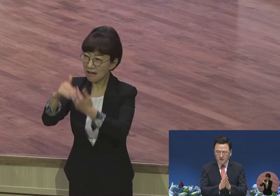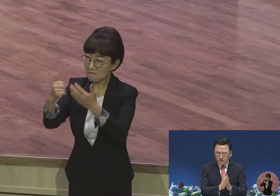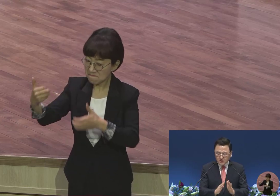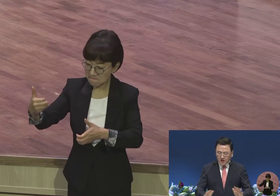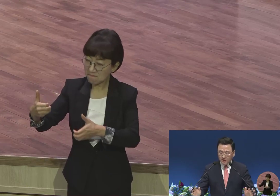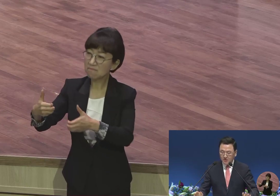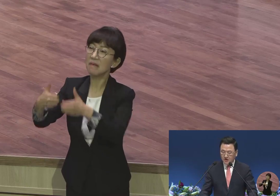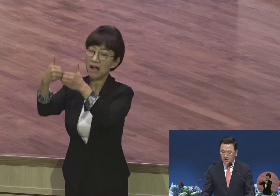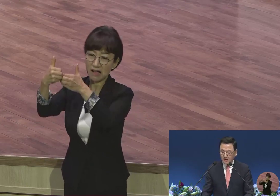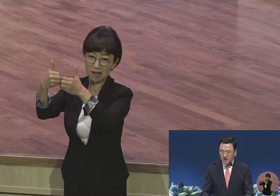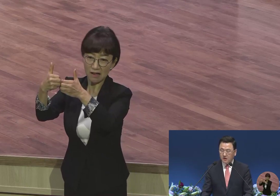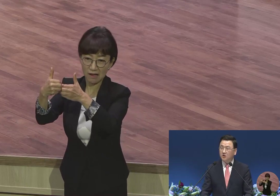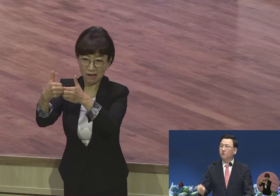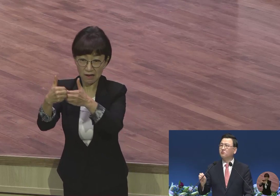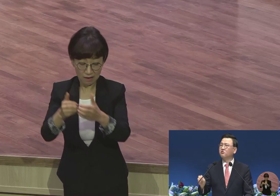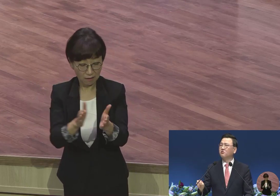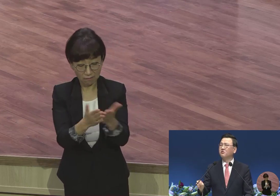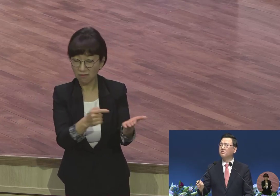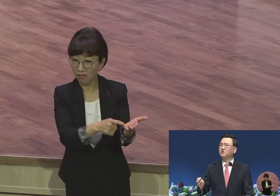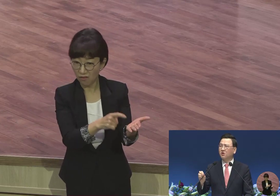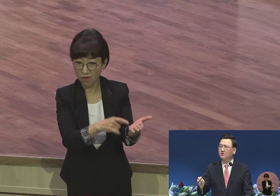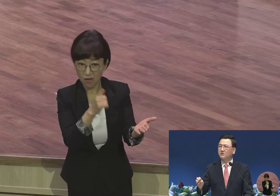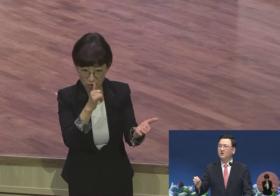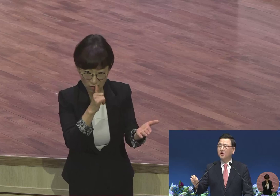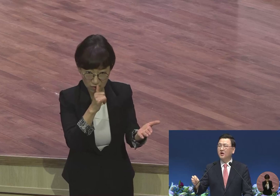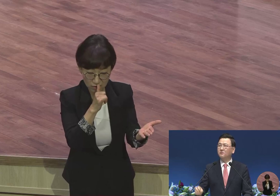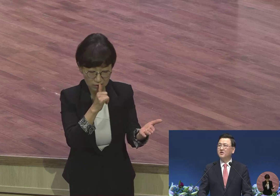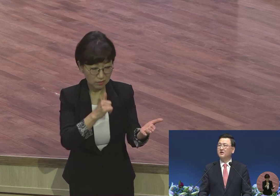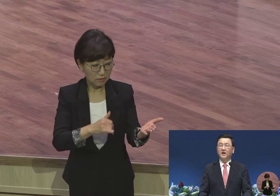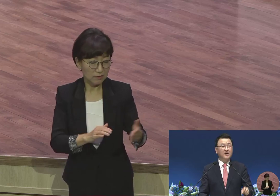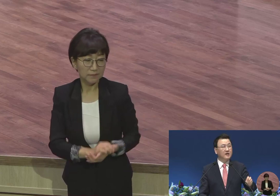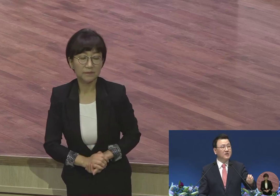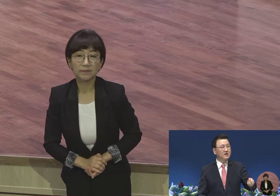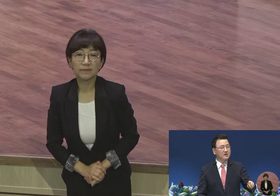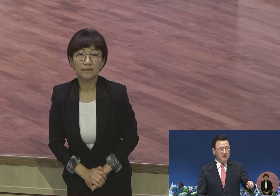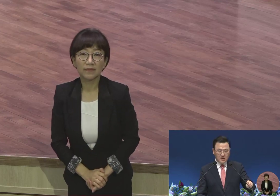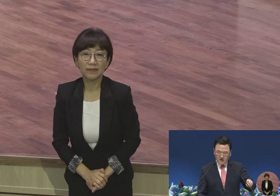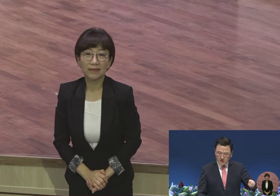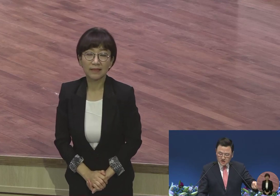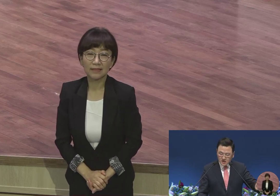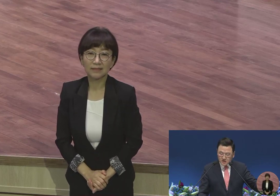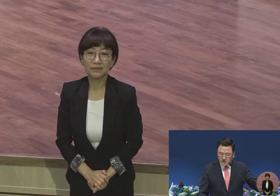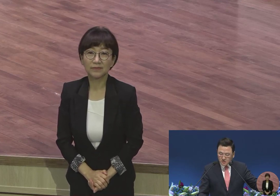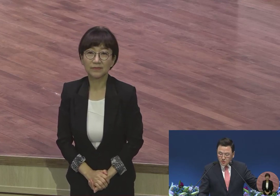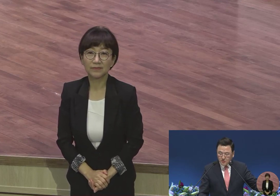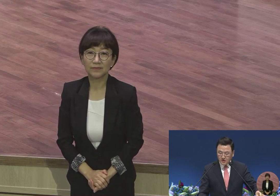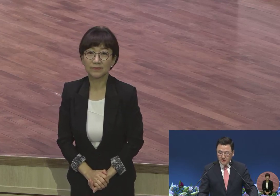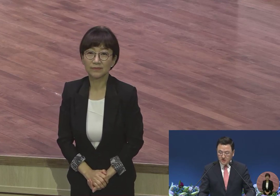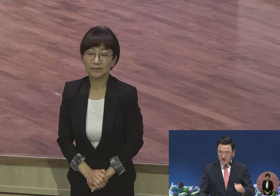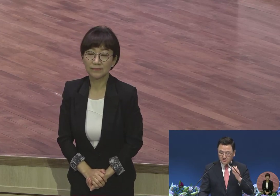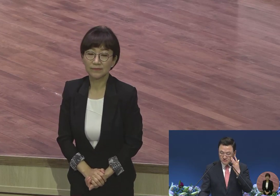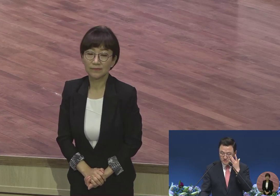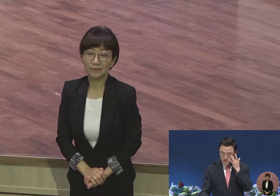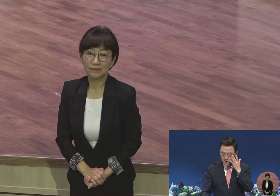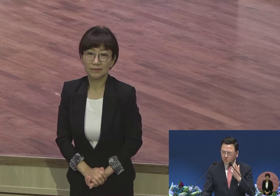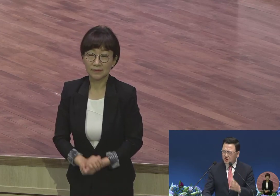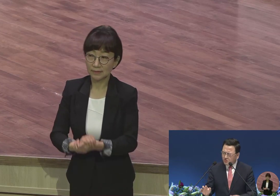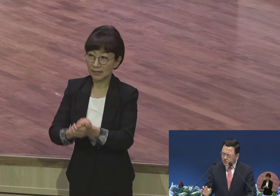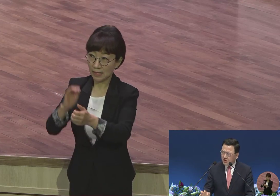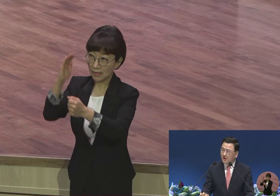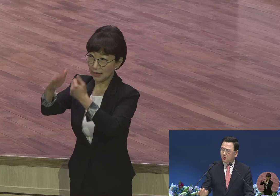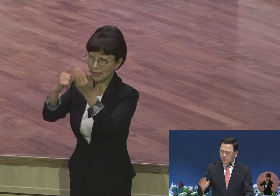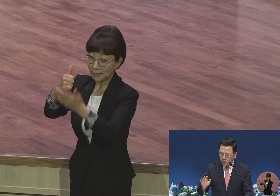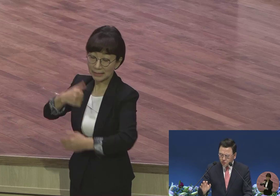불신자는 완전히 당합니다. 성도들도 철저히 당하고 살아. 하나님의 사람이 세상의 사람으로 변합니다.